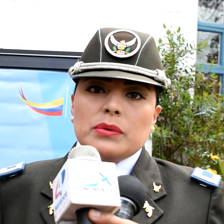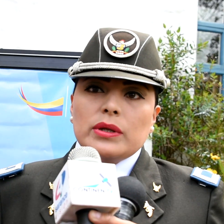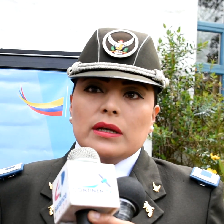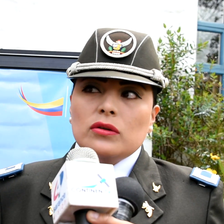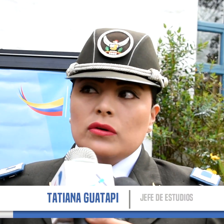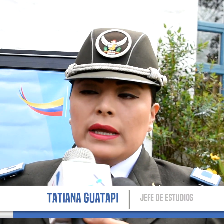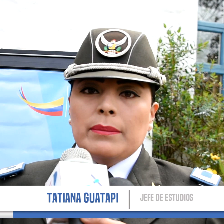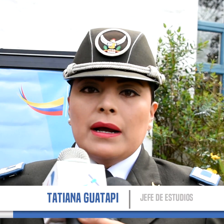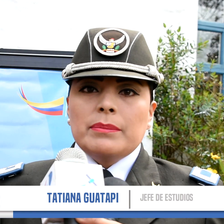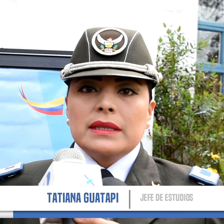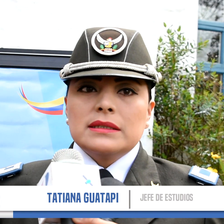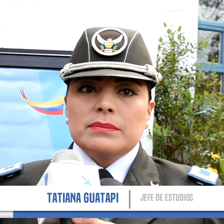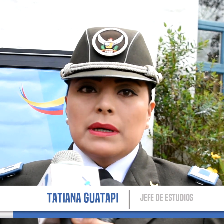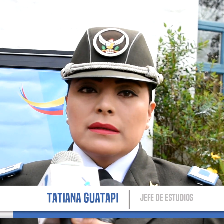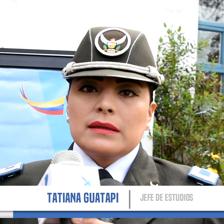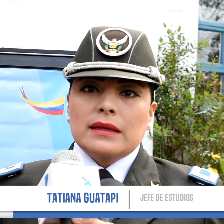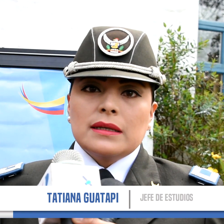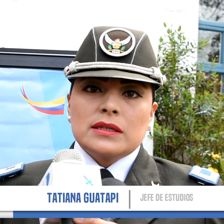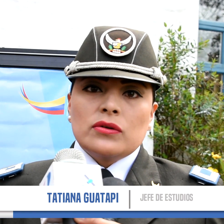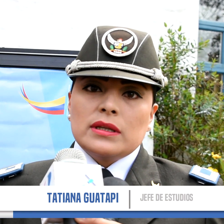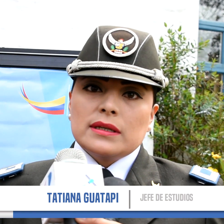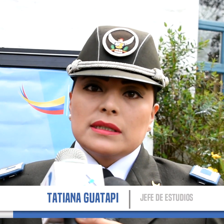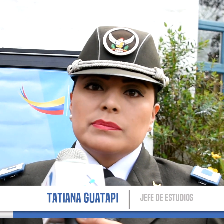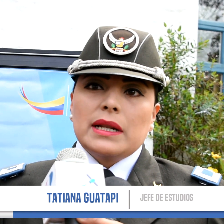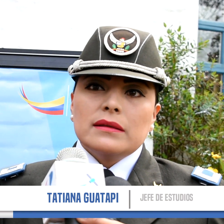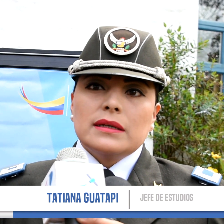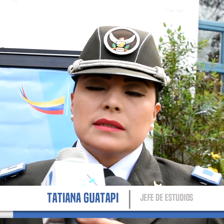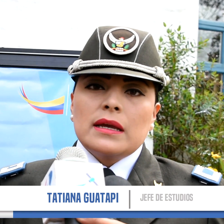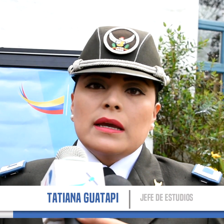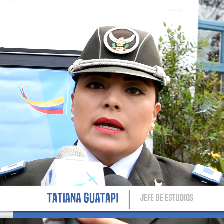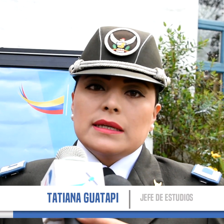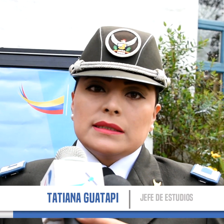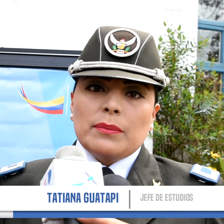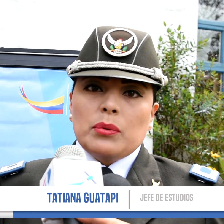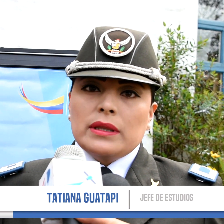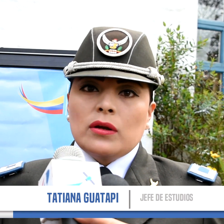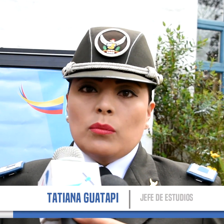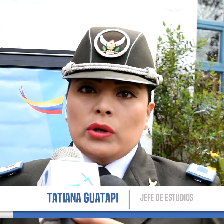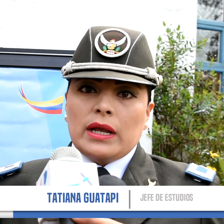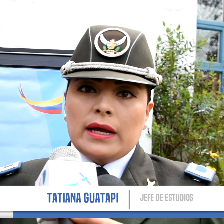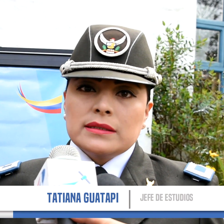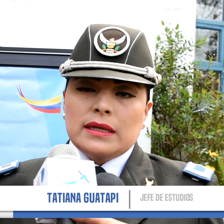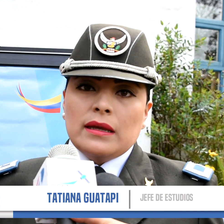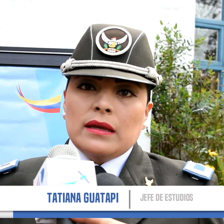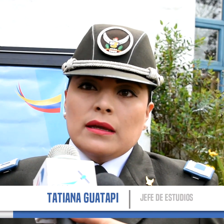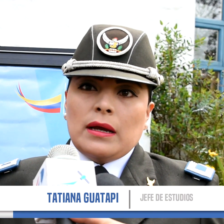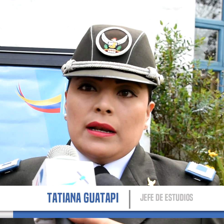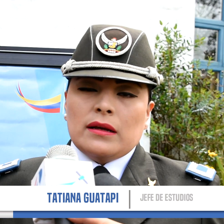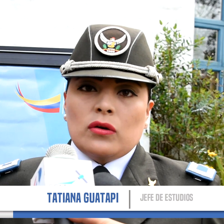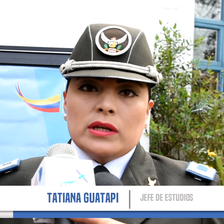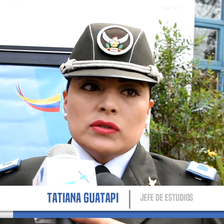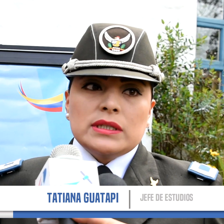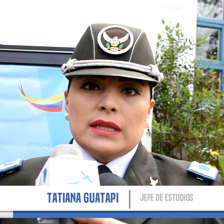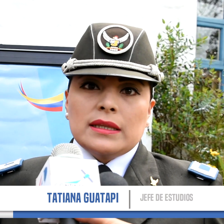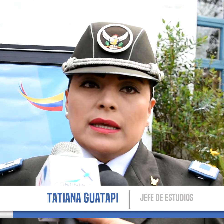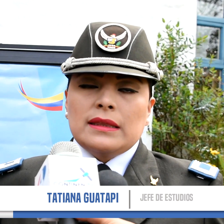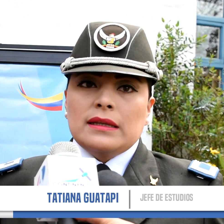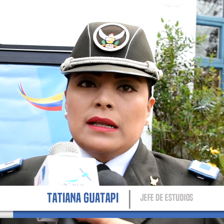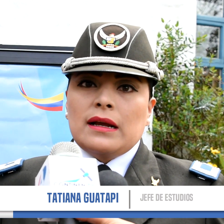proyecto van a participar 30 señoritas aspirantes. Ellas ya pueden comunicarse con la sociedad que tiene la